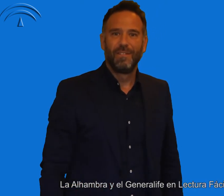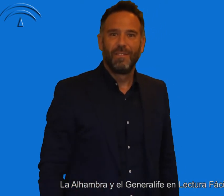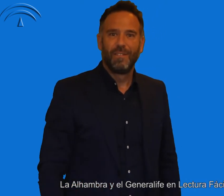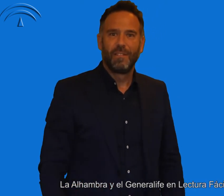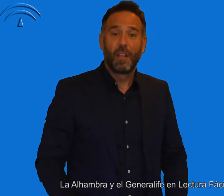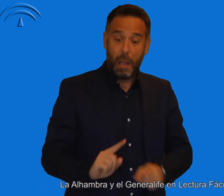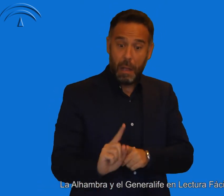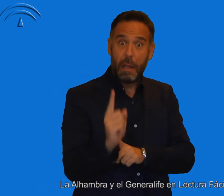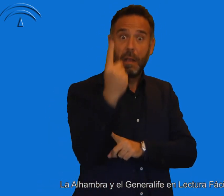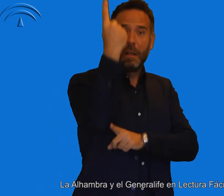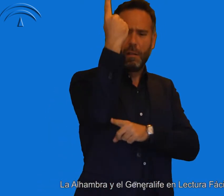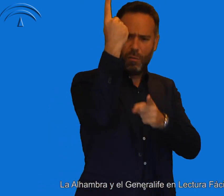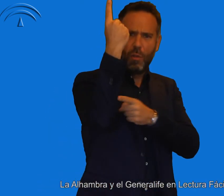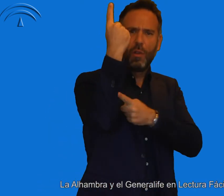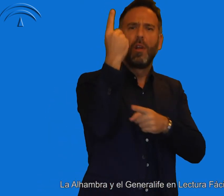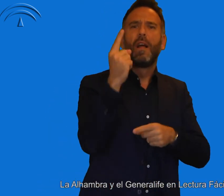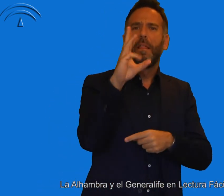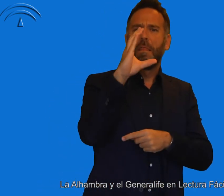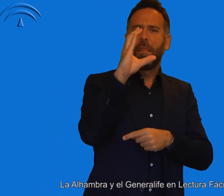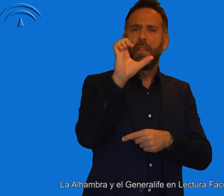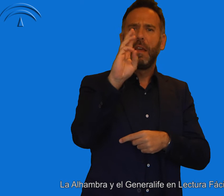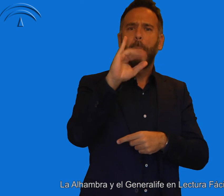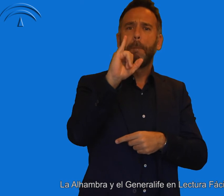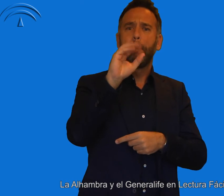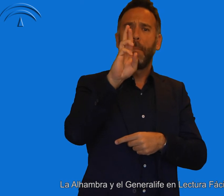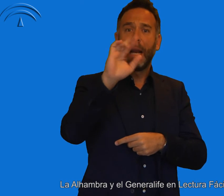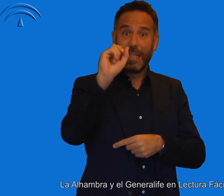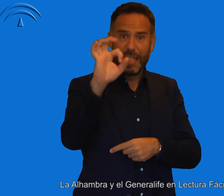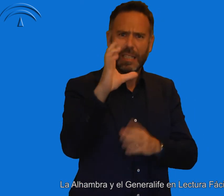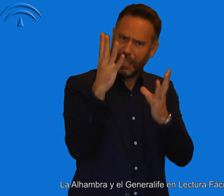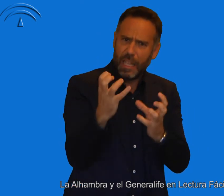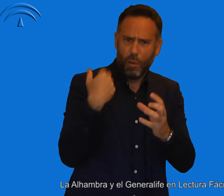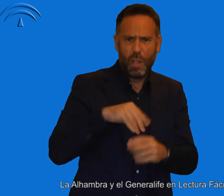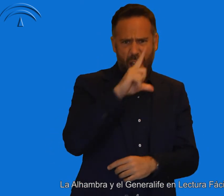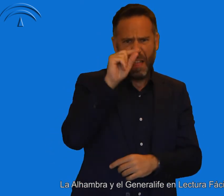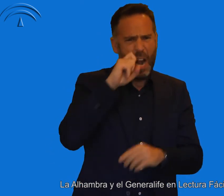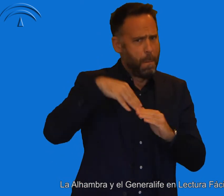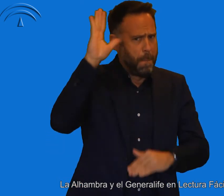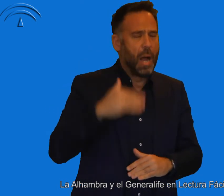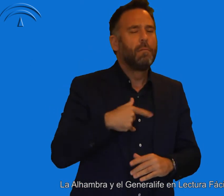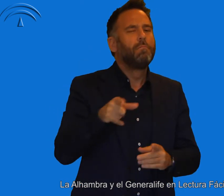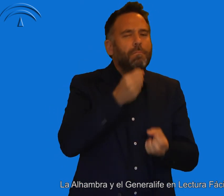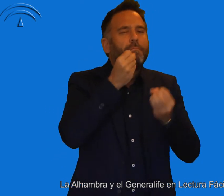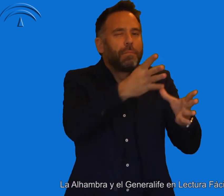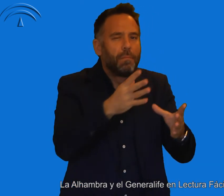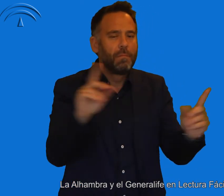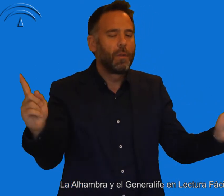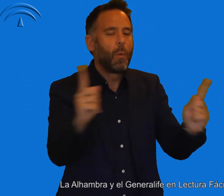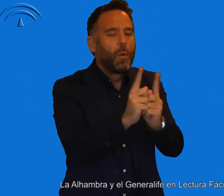Bajo el ciprés seco con más de 100 años, una inscripción cuenta una leyenda de los encuentros secretos entre